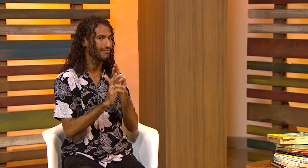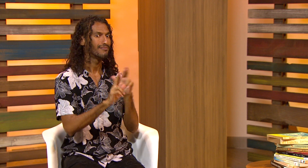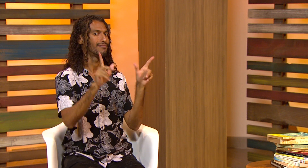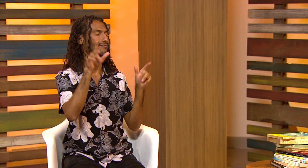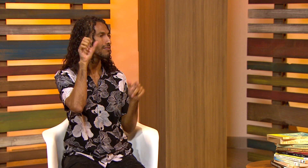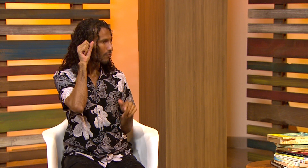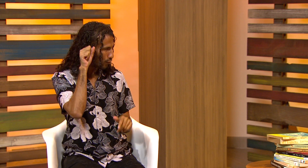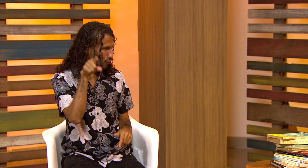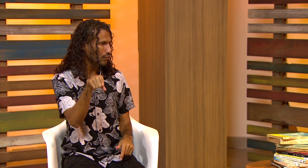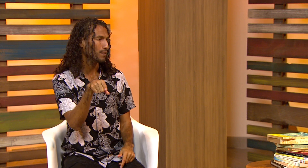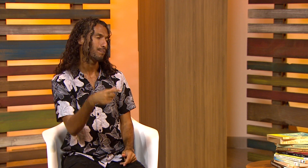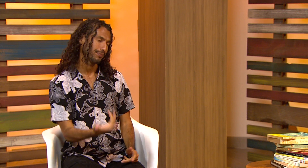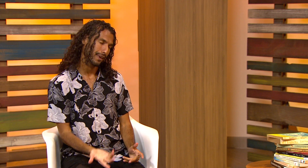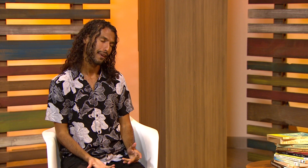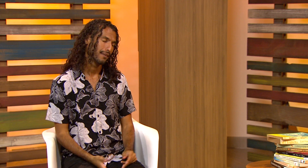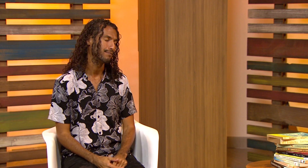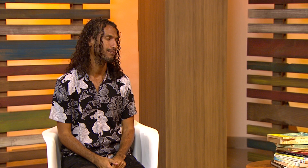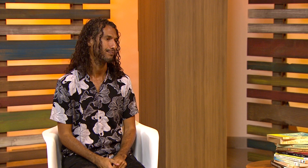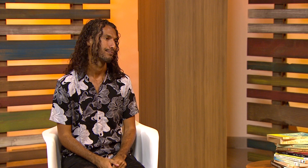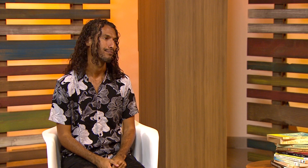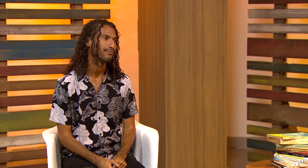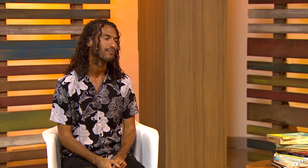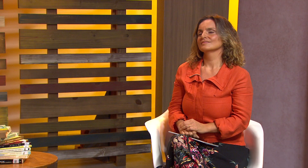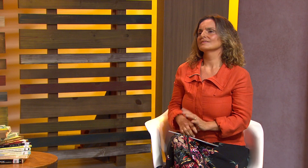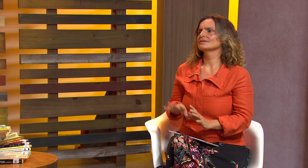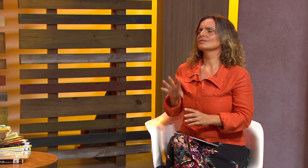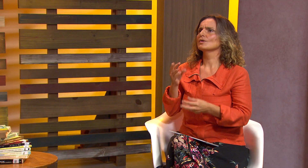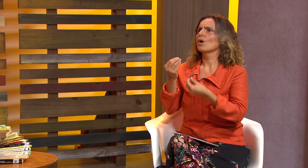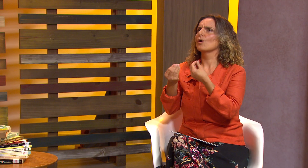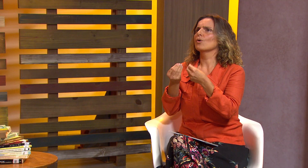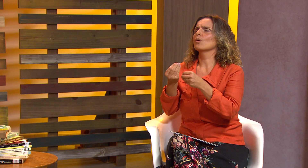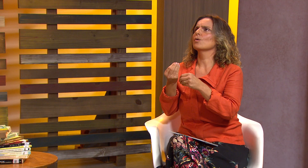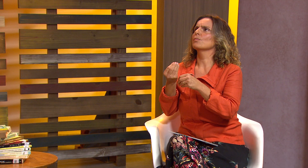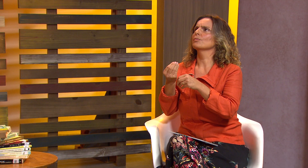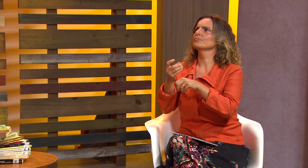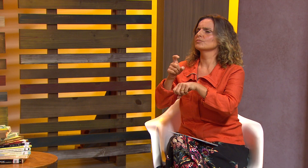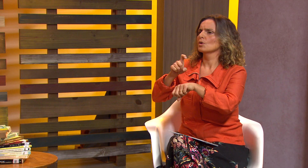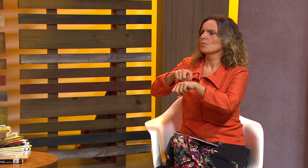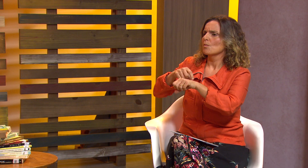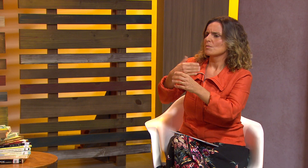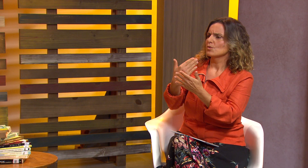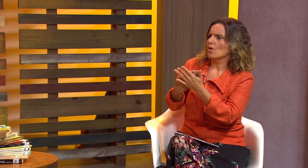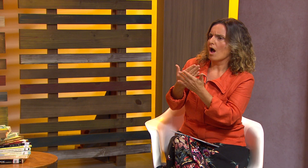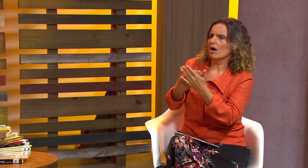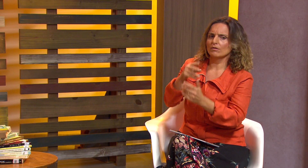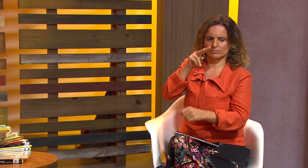surdo, enfim, tendo essa mesma questão com os ouvintes. Sim, e como é no momento da aula,